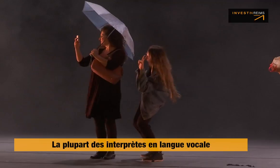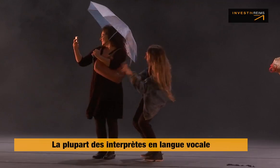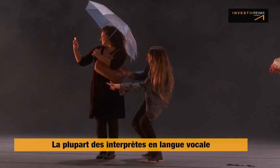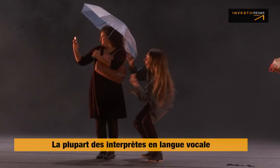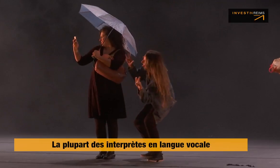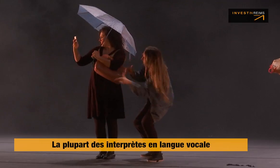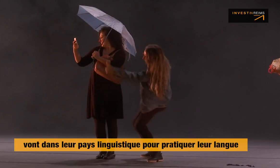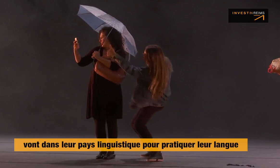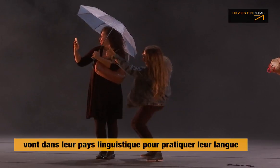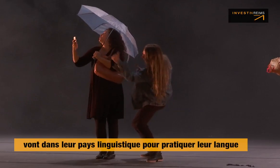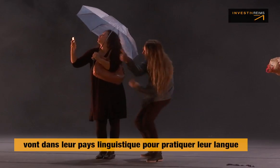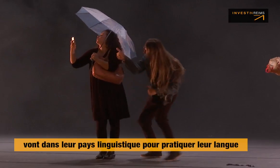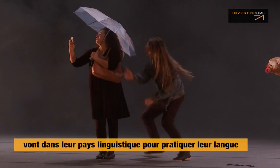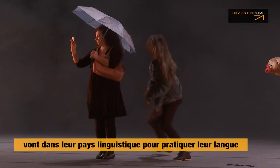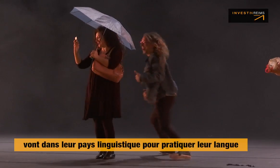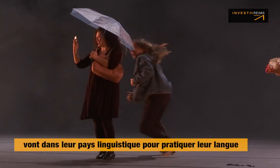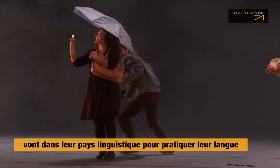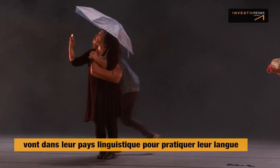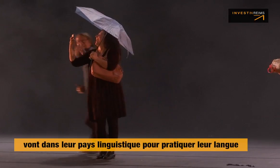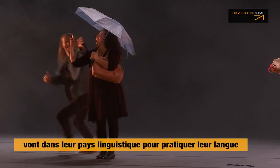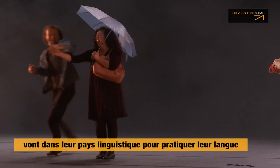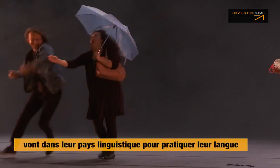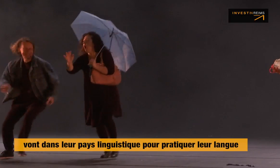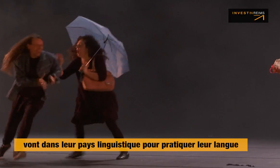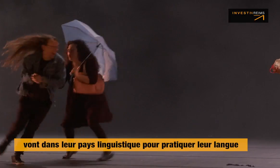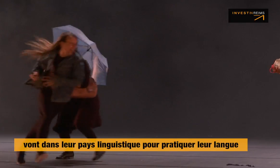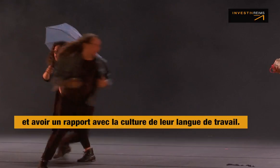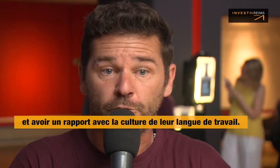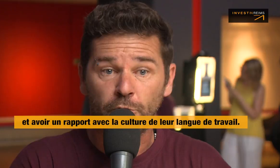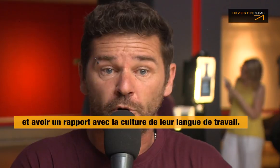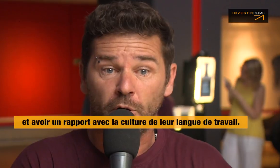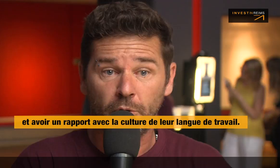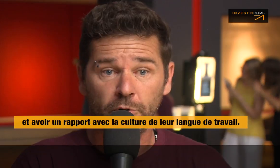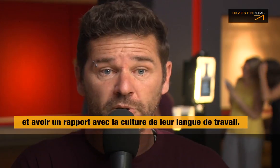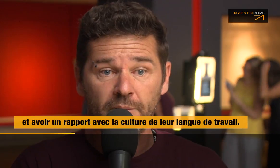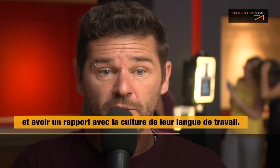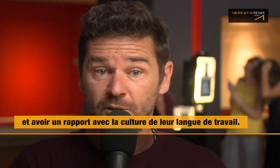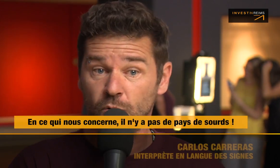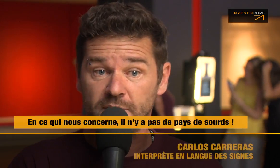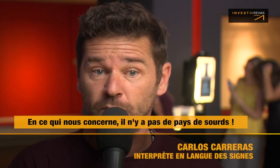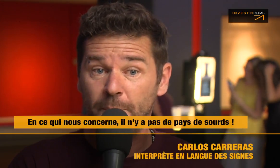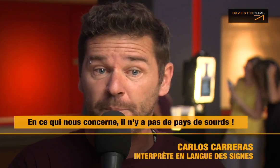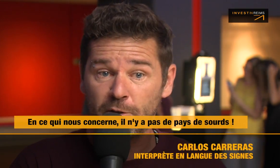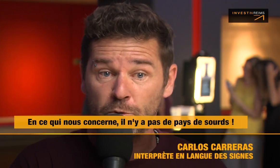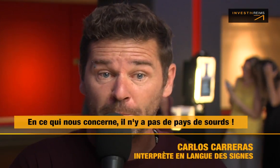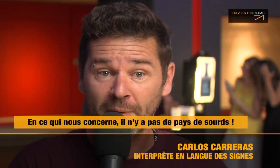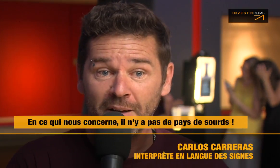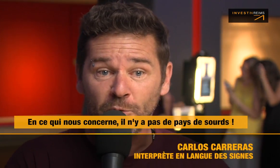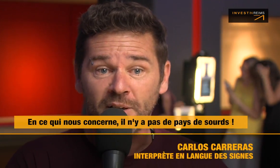vocale vont dans leur pays linguistique pour pratiquer leur langue et avoir un rapport avec la culture de la langue de travail. En ce qui nous concerne, il n pas de pays de sourds. Donc les